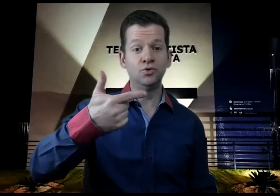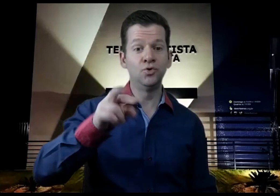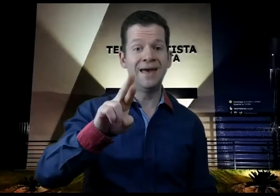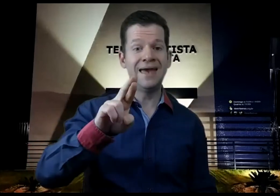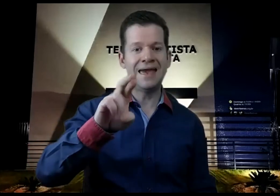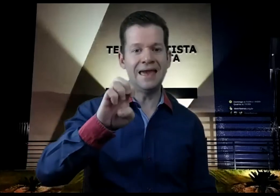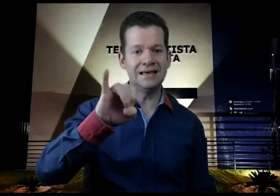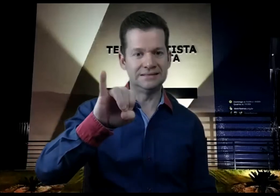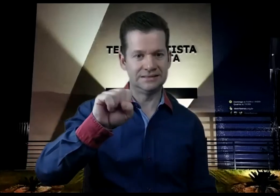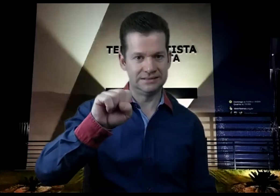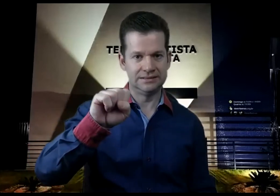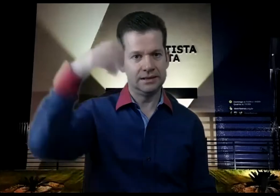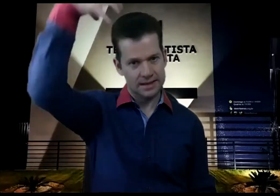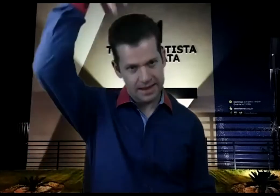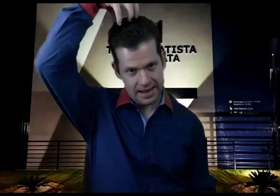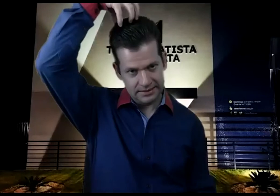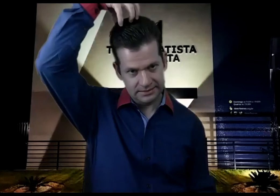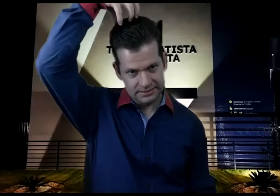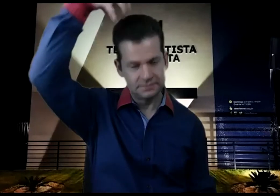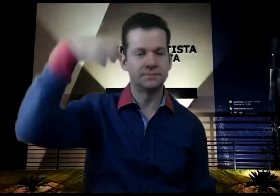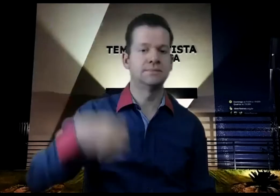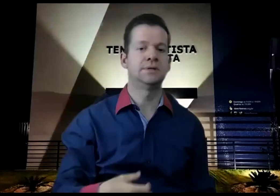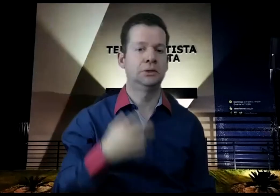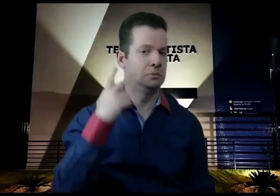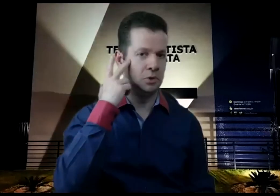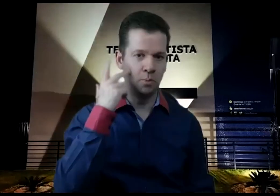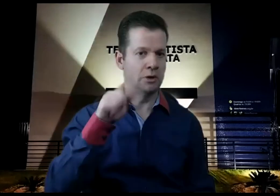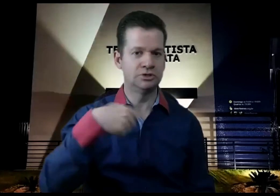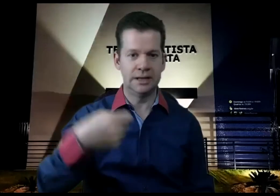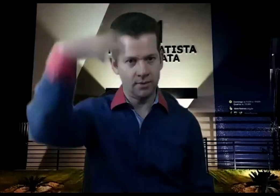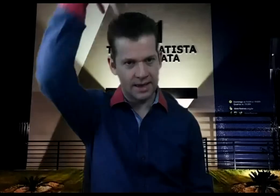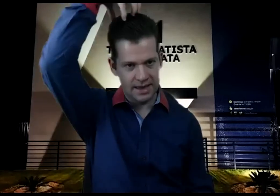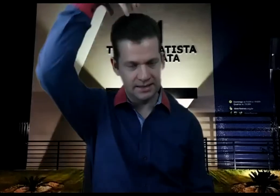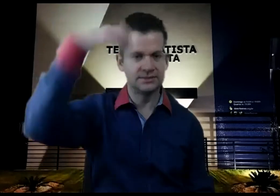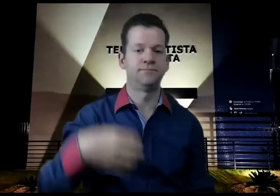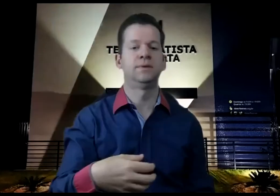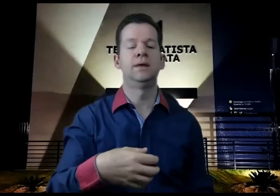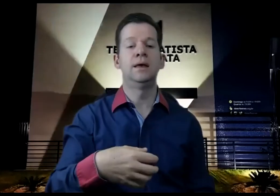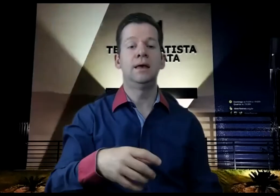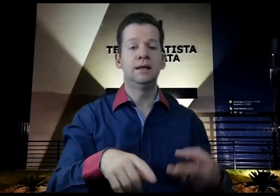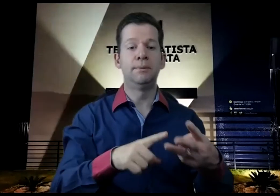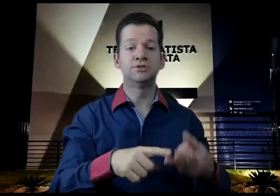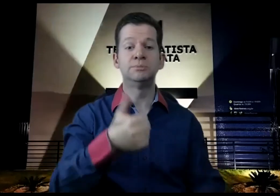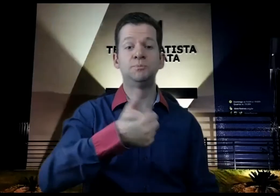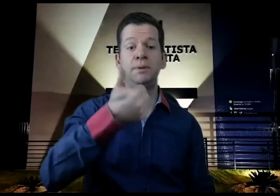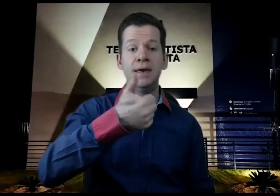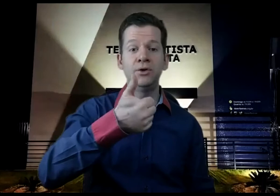segundo Reis. Reis. Certo? Normal, sinal, Reis. E depois nós temos primeiro